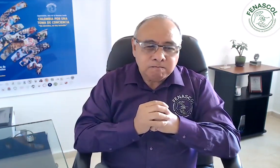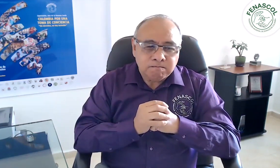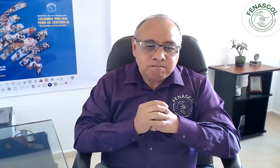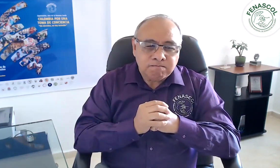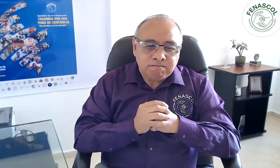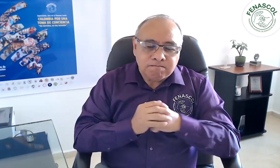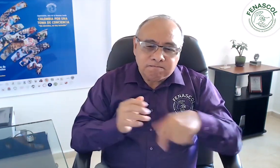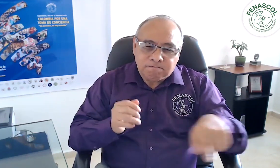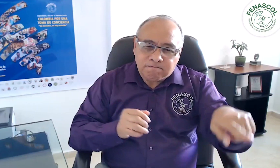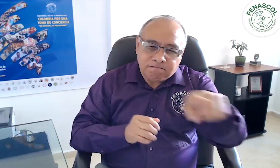2021-2031.